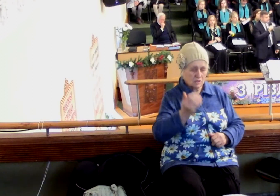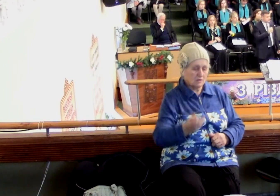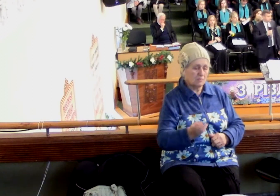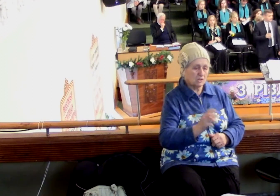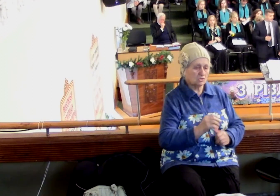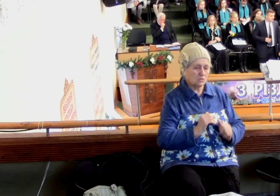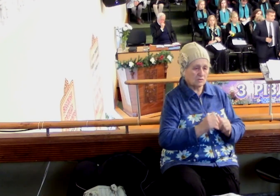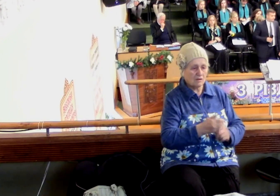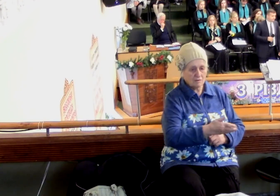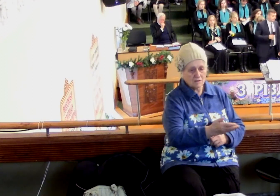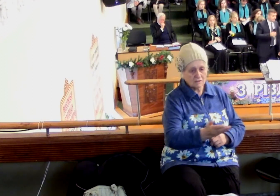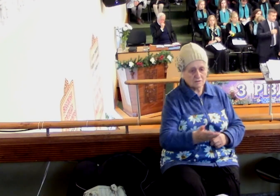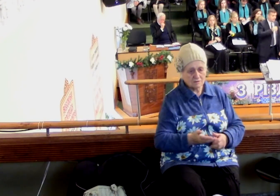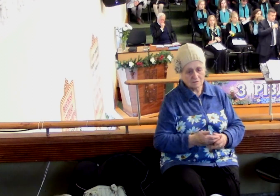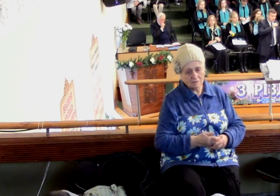нас.